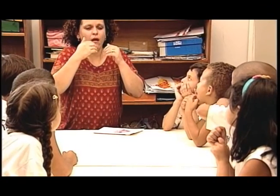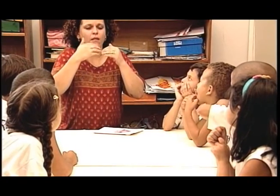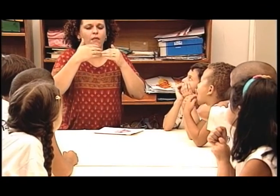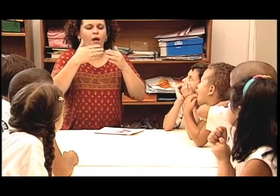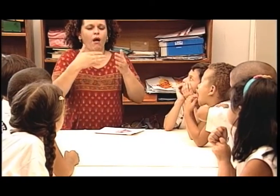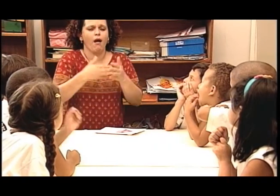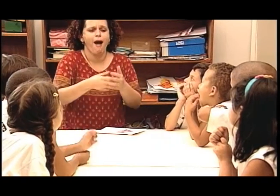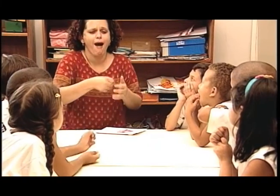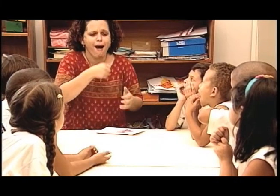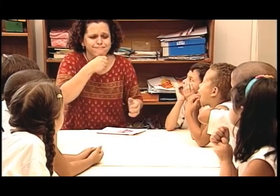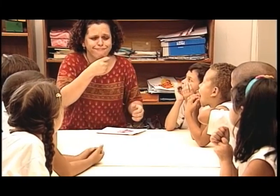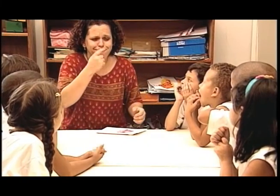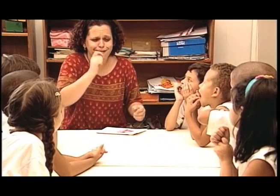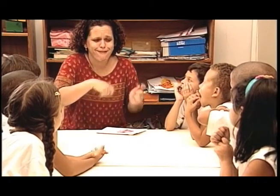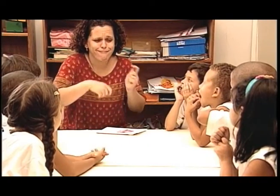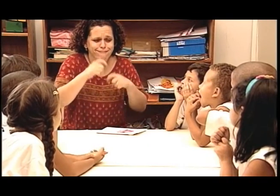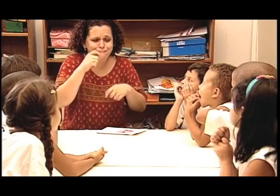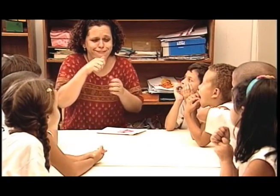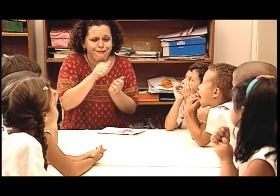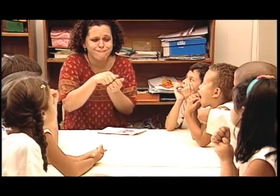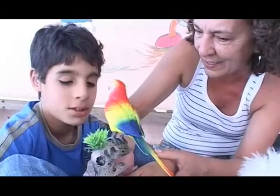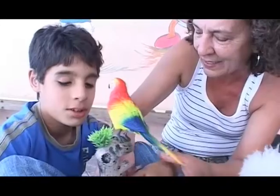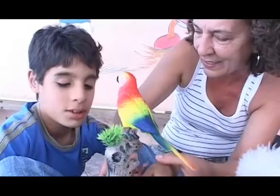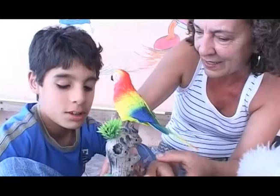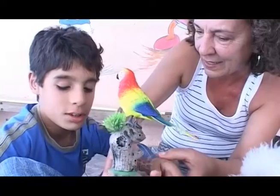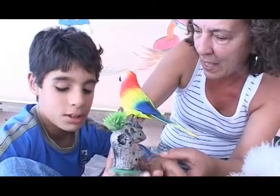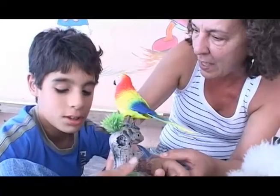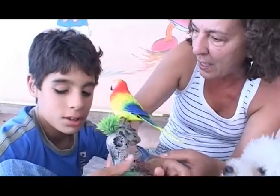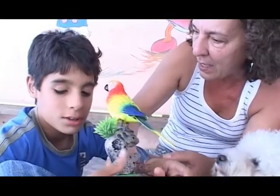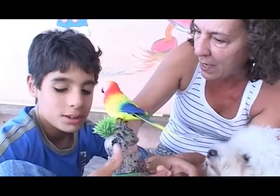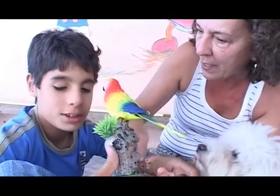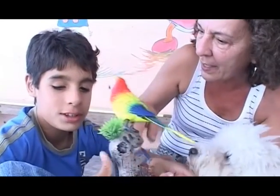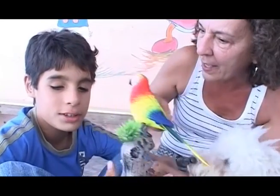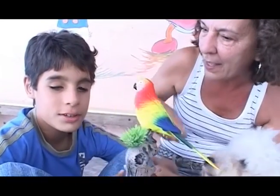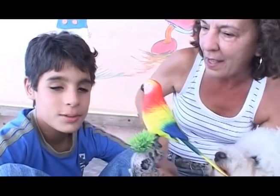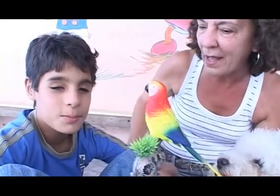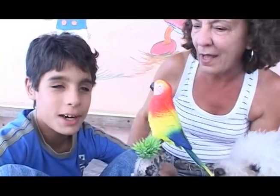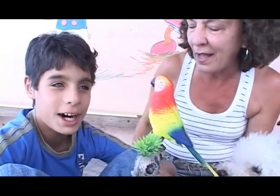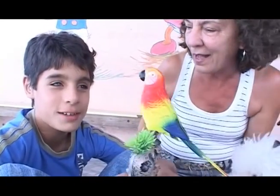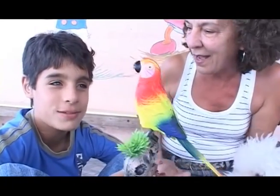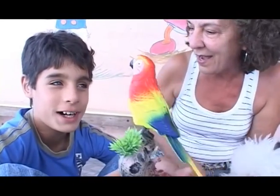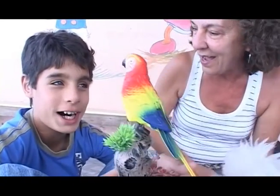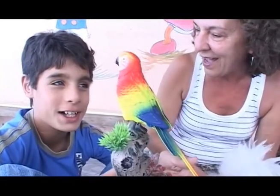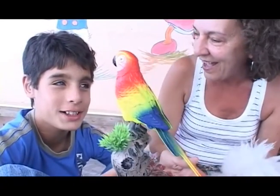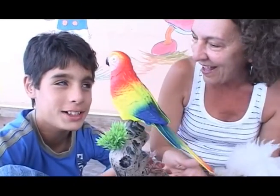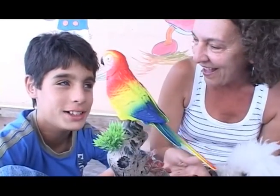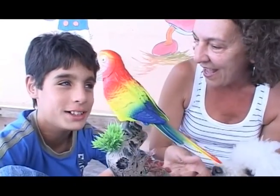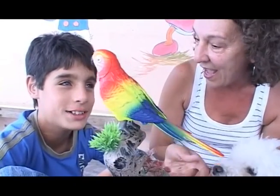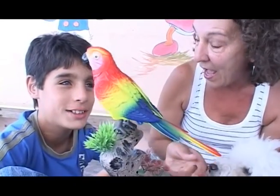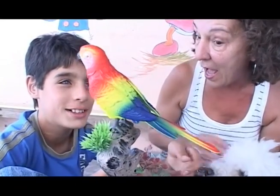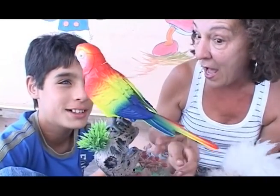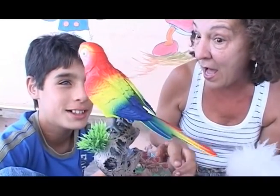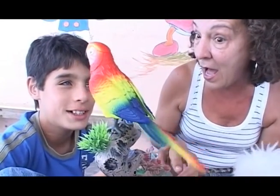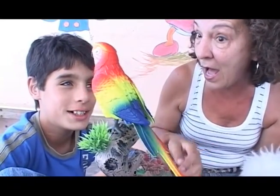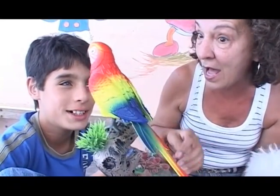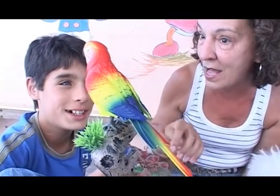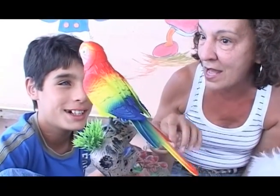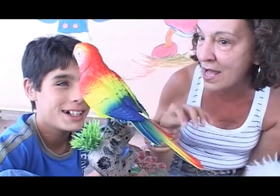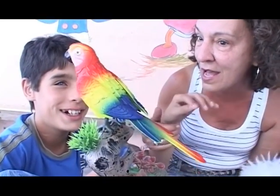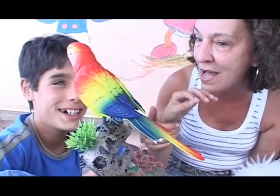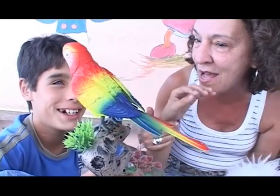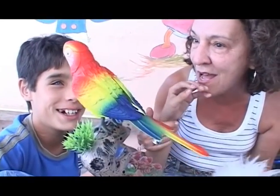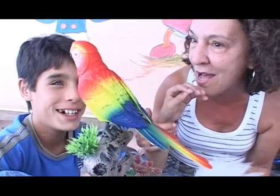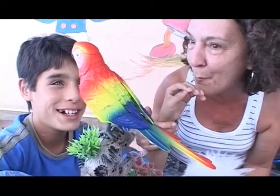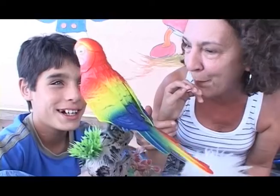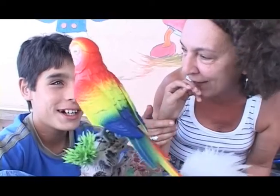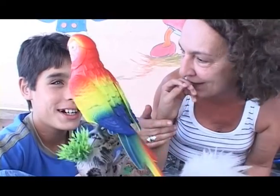oral, será mantida a língua oral e a forma de comunicação que eles podem se comunicar com outros